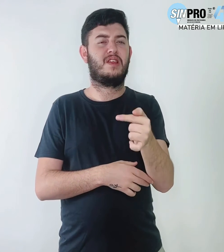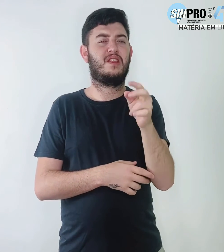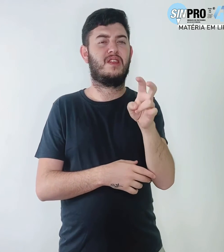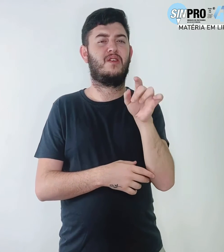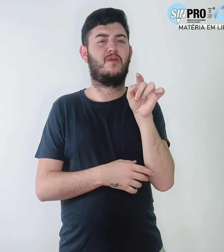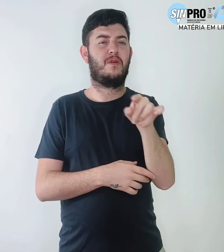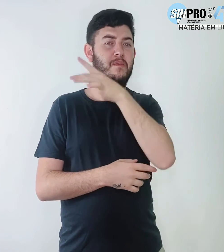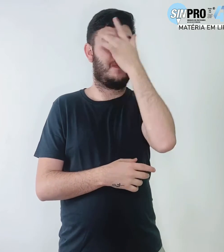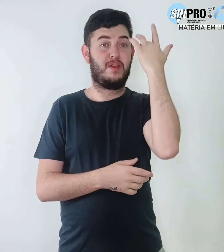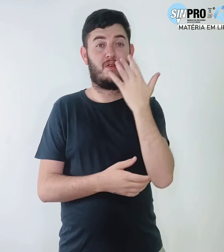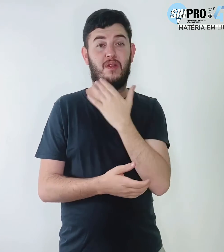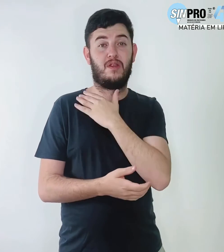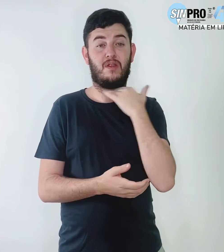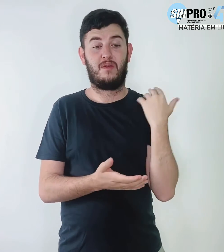para a peste e